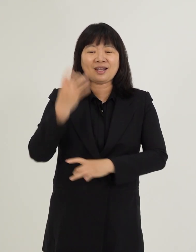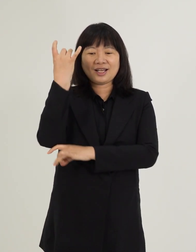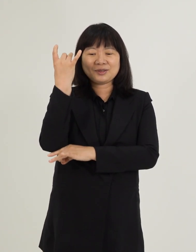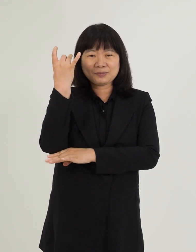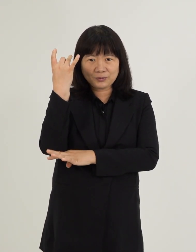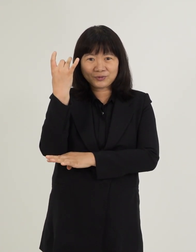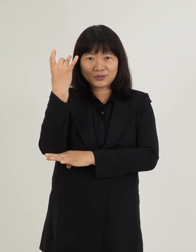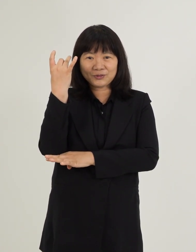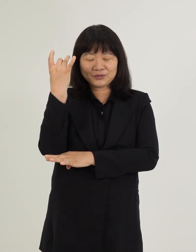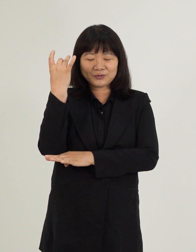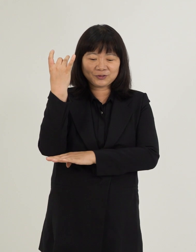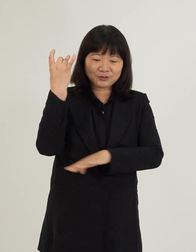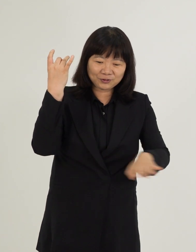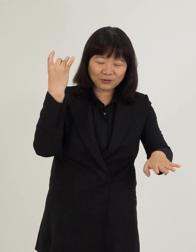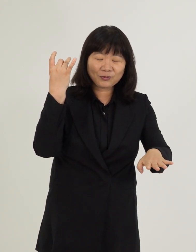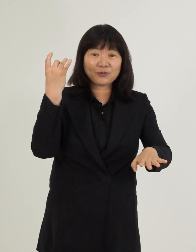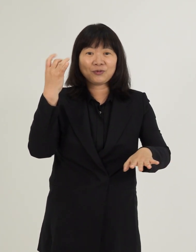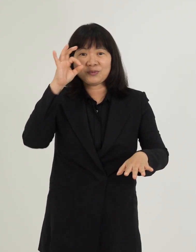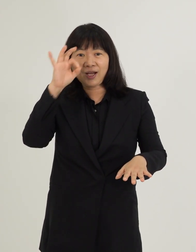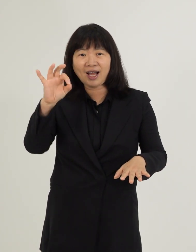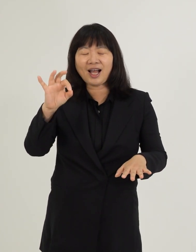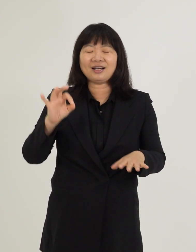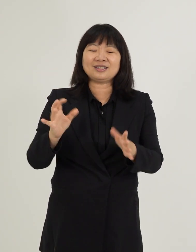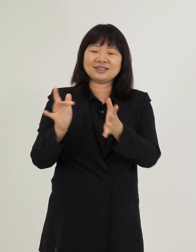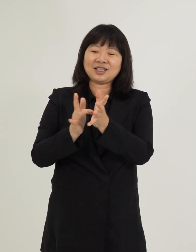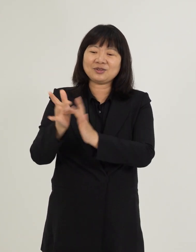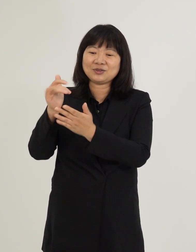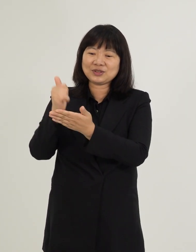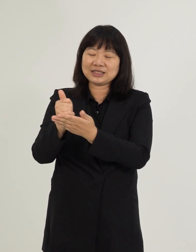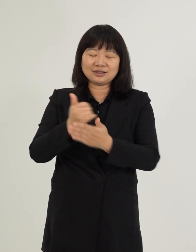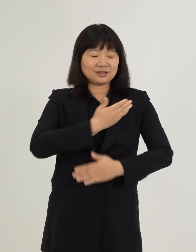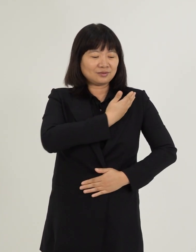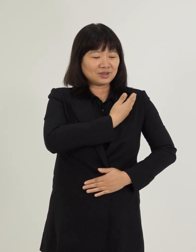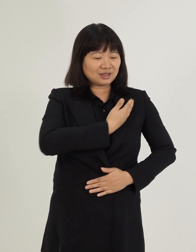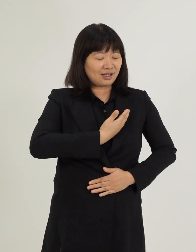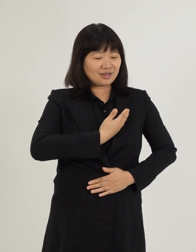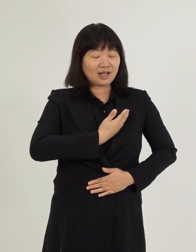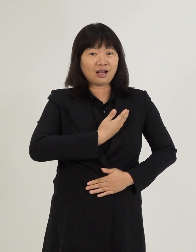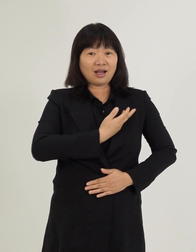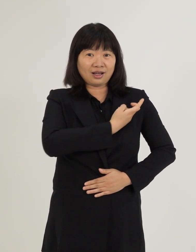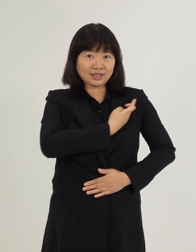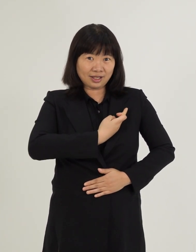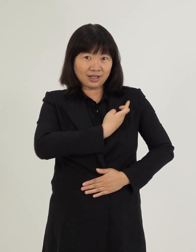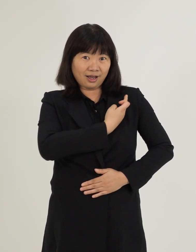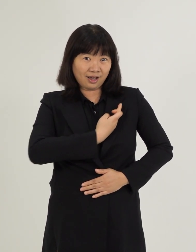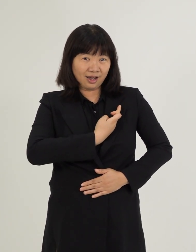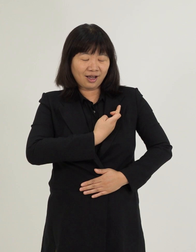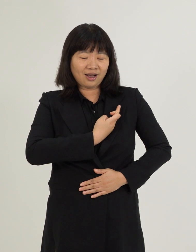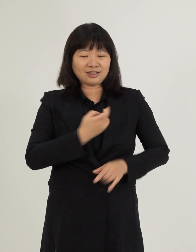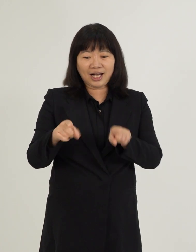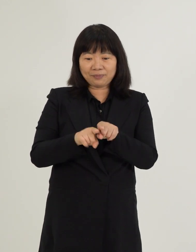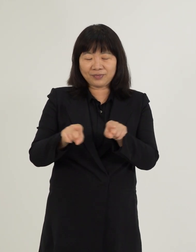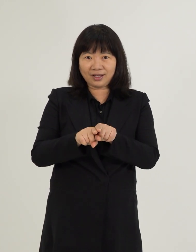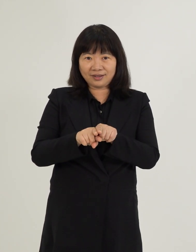기본적인 베이직이 이 예수님의 제자들과의 왕으로서의